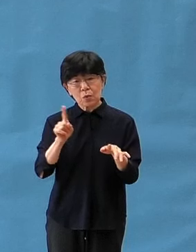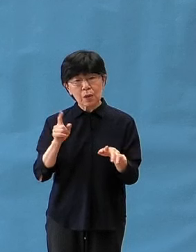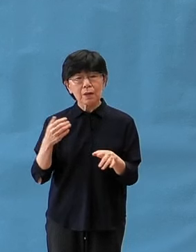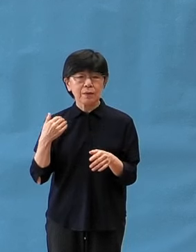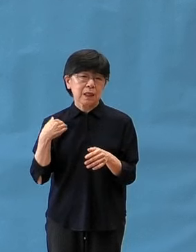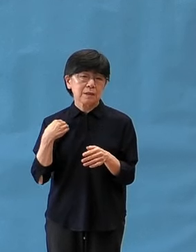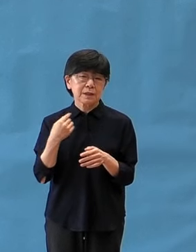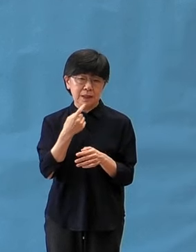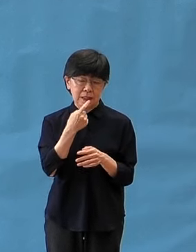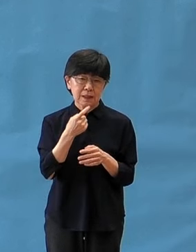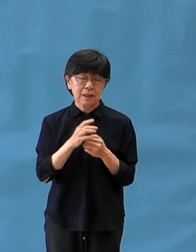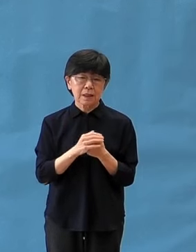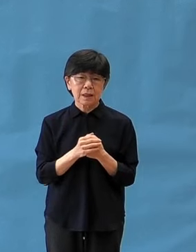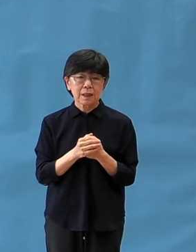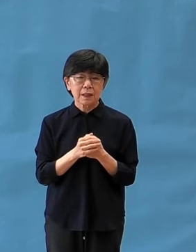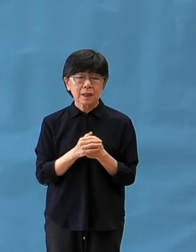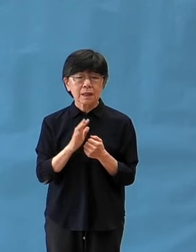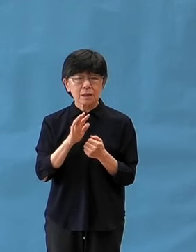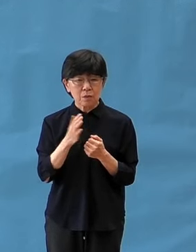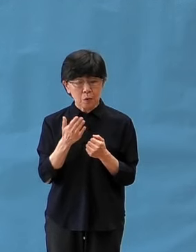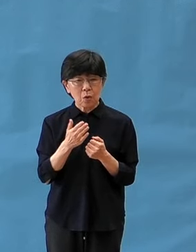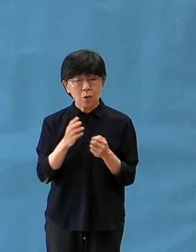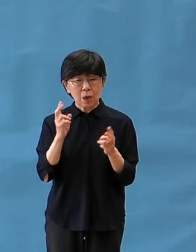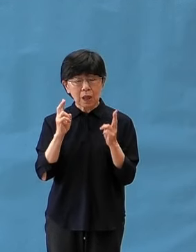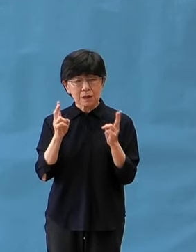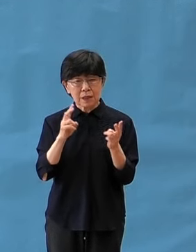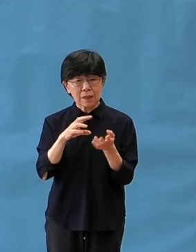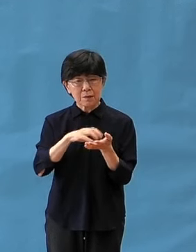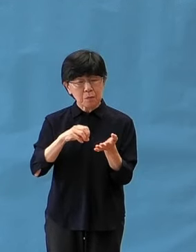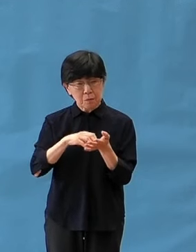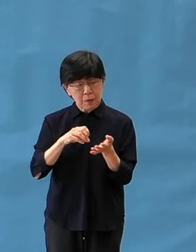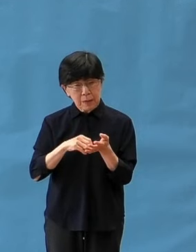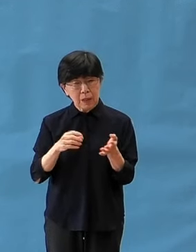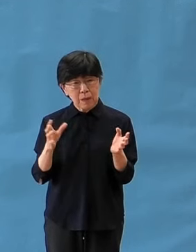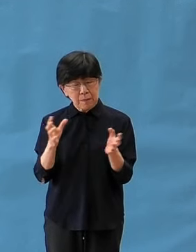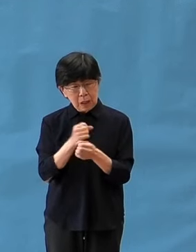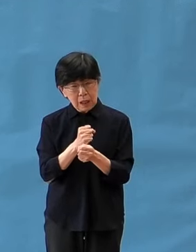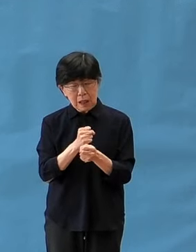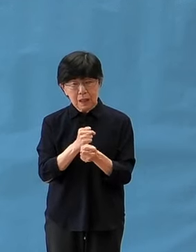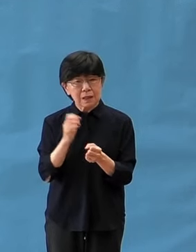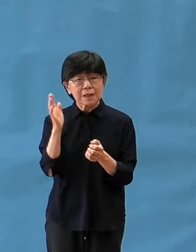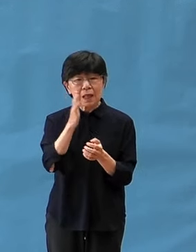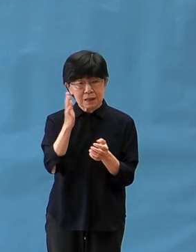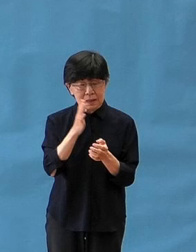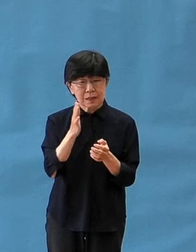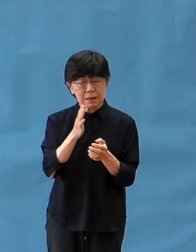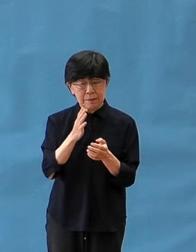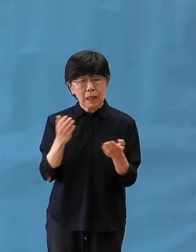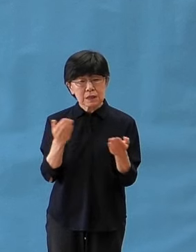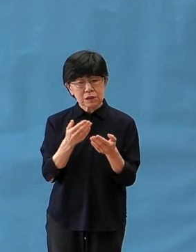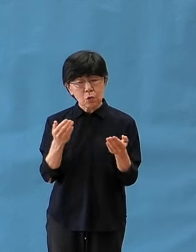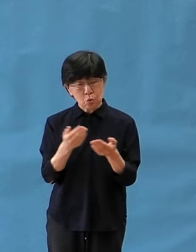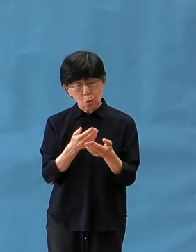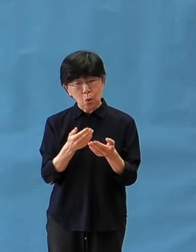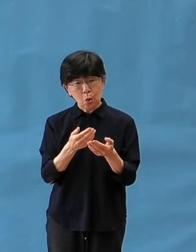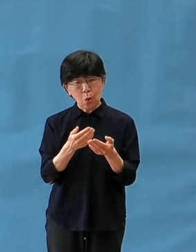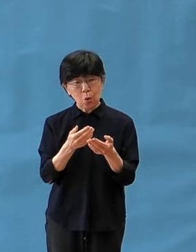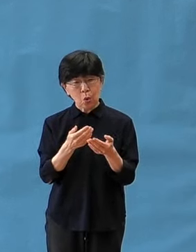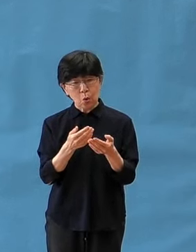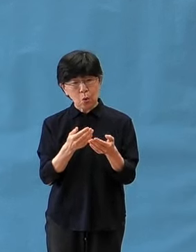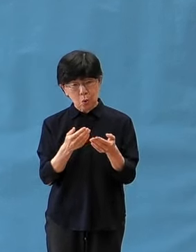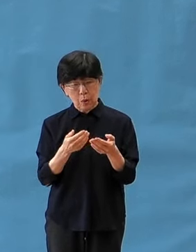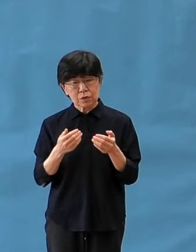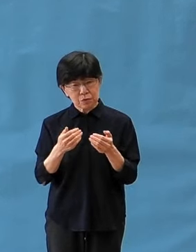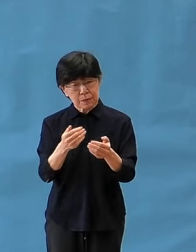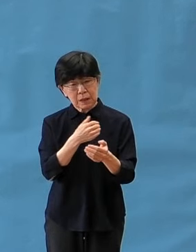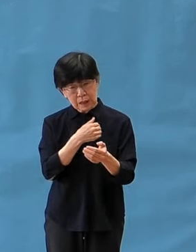対象の人が全部いなくなって仕事が回るかでもないでしょうから、 まあ、仕事が回る範囲内でしか対応されないんだとは思いますけ